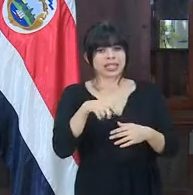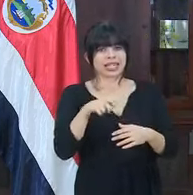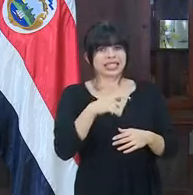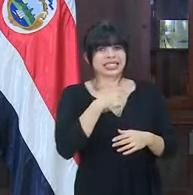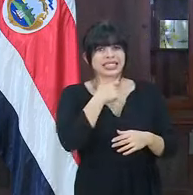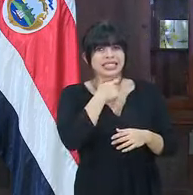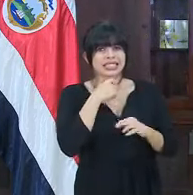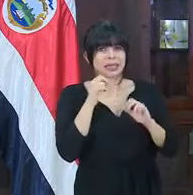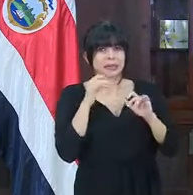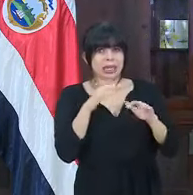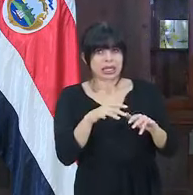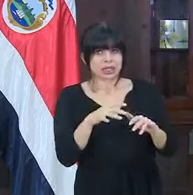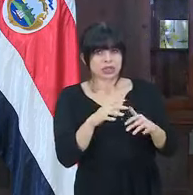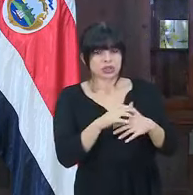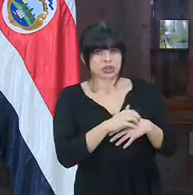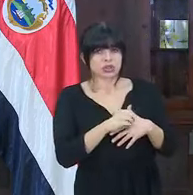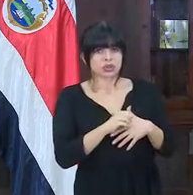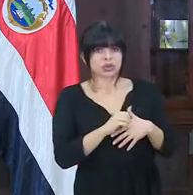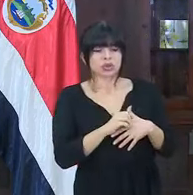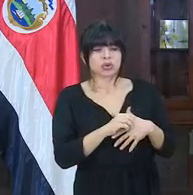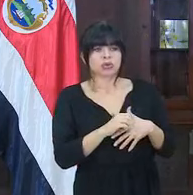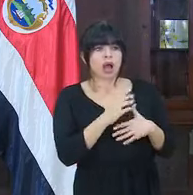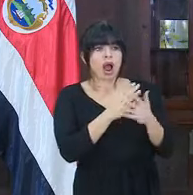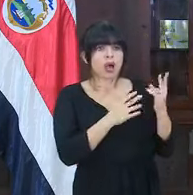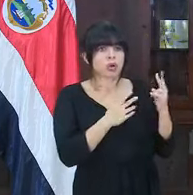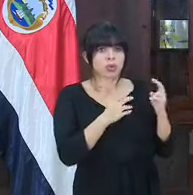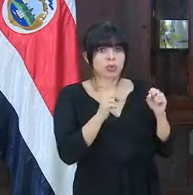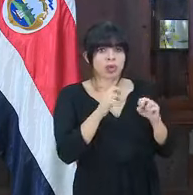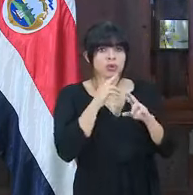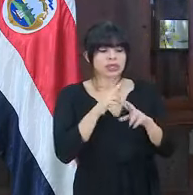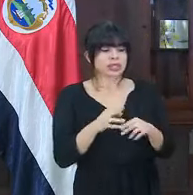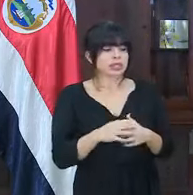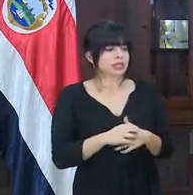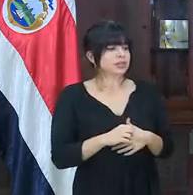crisis migratorias? Uno de los dos que puede contestar.